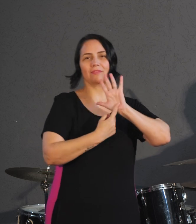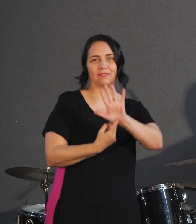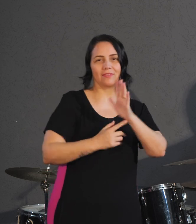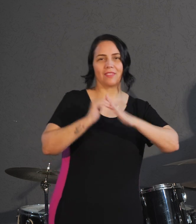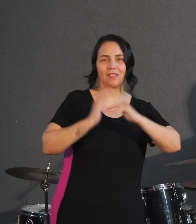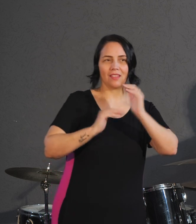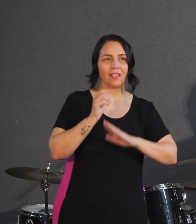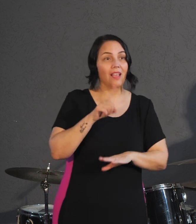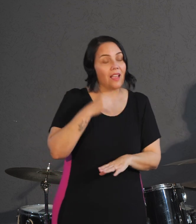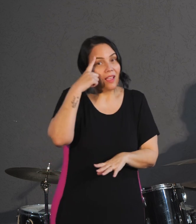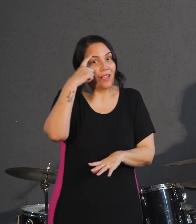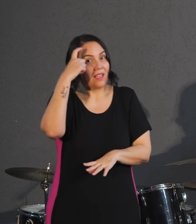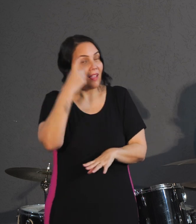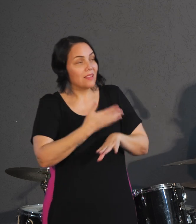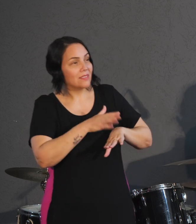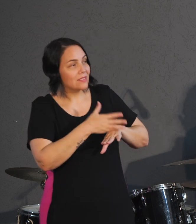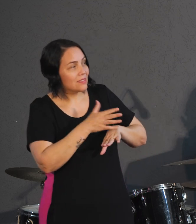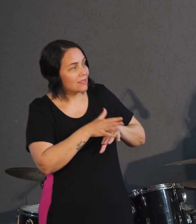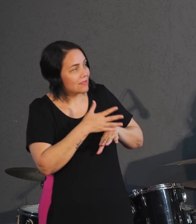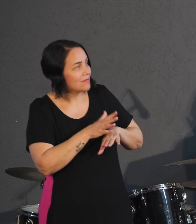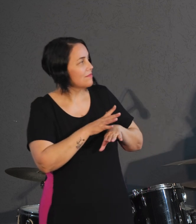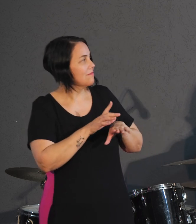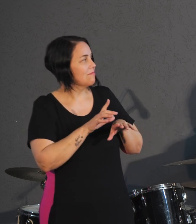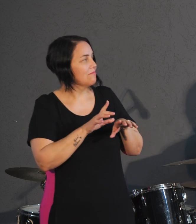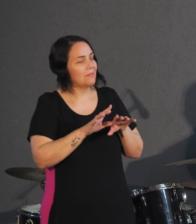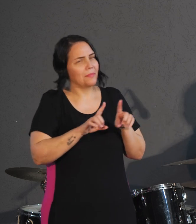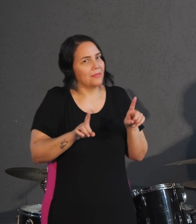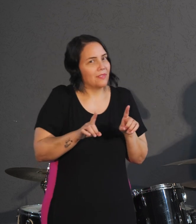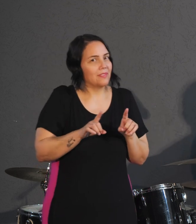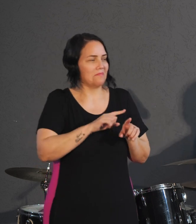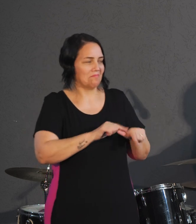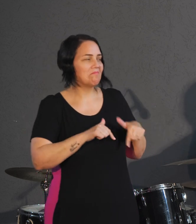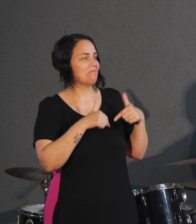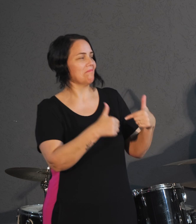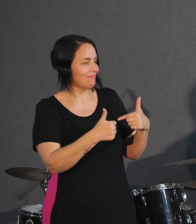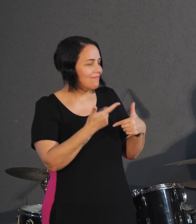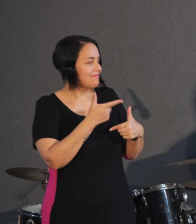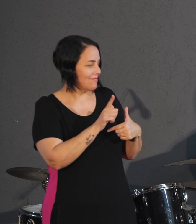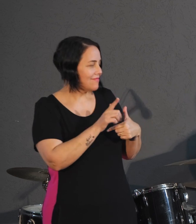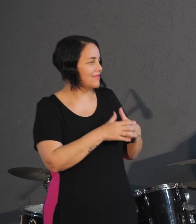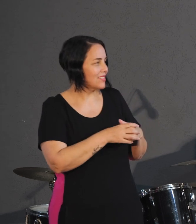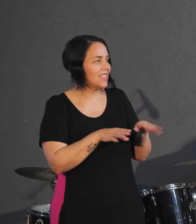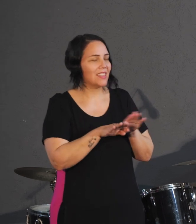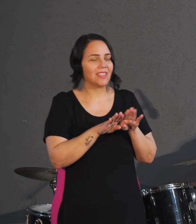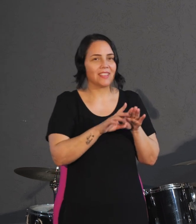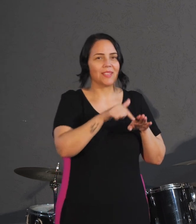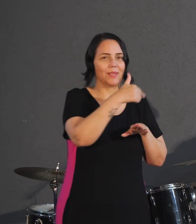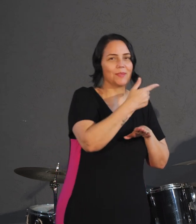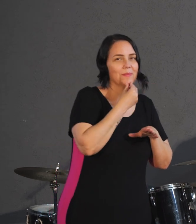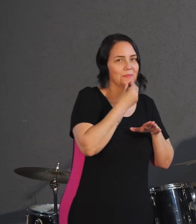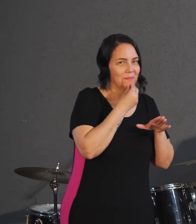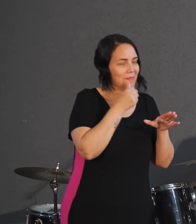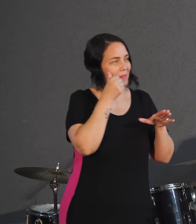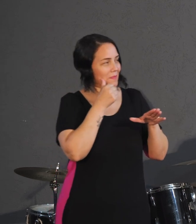apresentação. A ideia era que eles fizessem um exercíciozinho, uma coisinha qualquer, mas como elas deram gás e a galera do baixo também deu um gás, a gente já